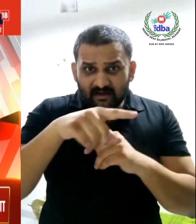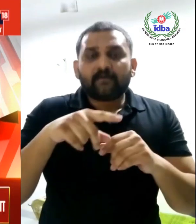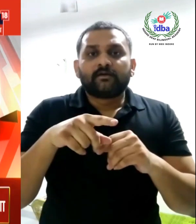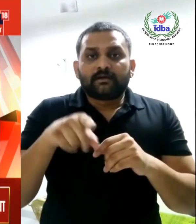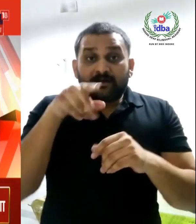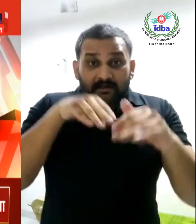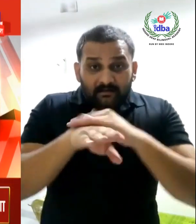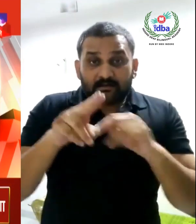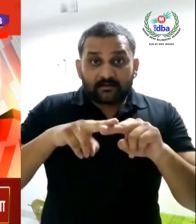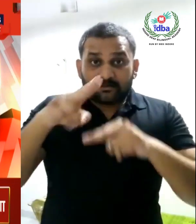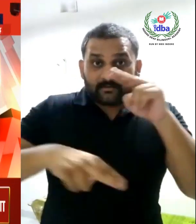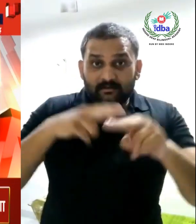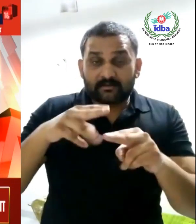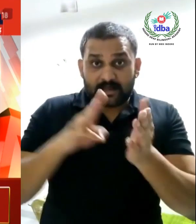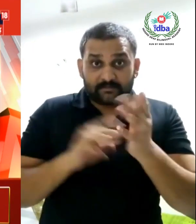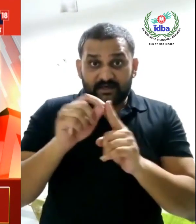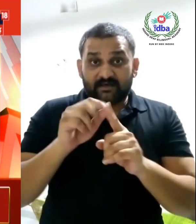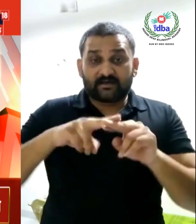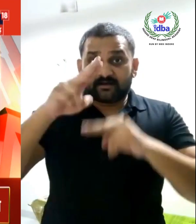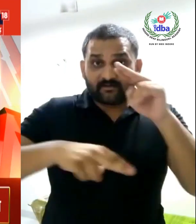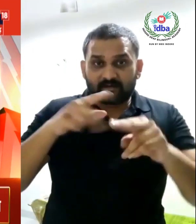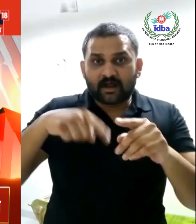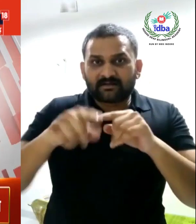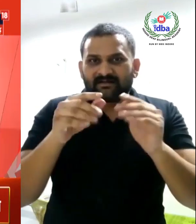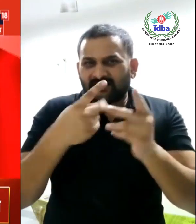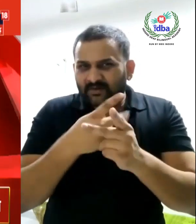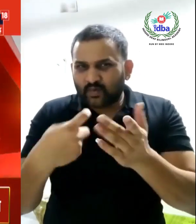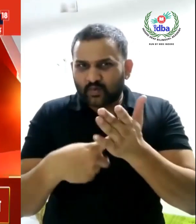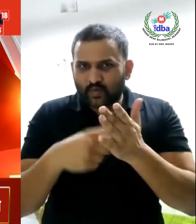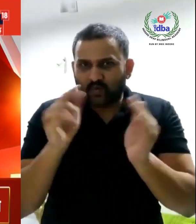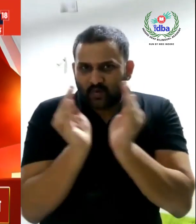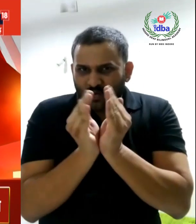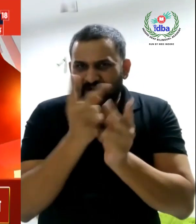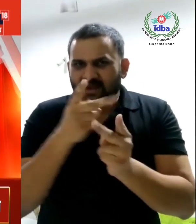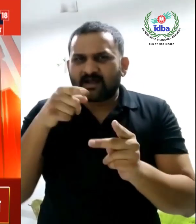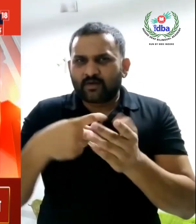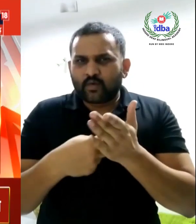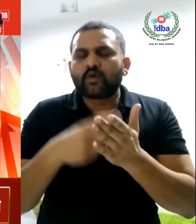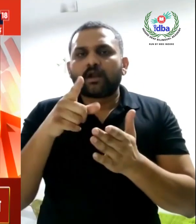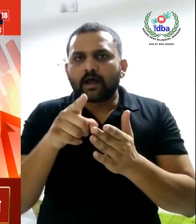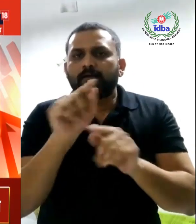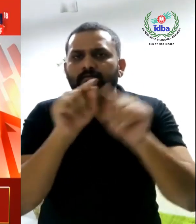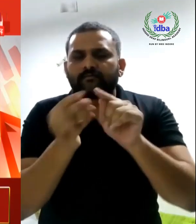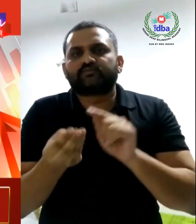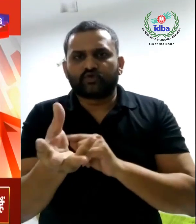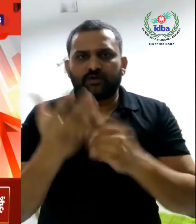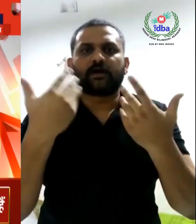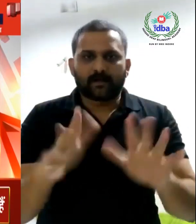मध्य प्रदेश औद्योगिक नियोजन अधिनियम के प्रावधानों से छूट दे दी गई